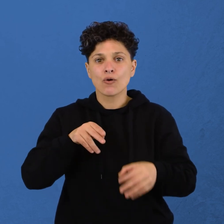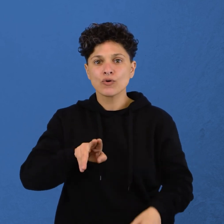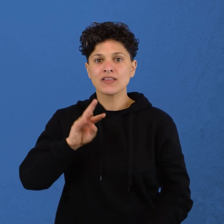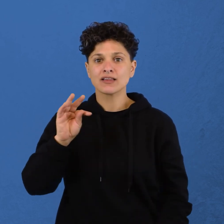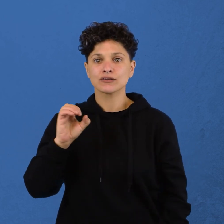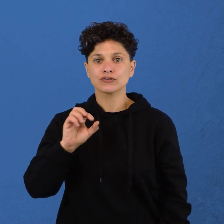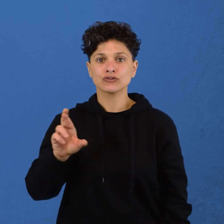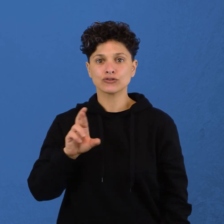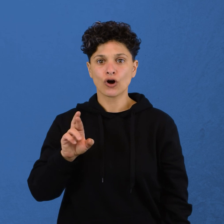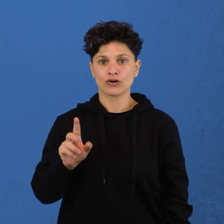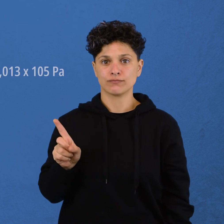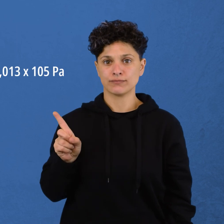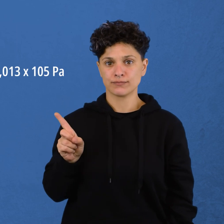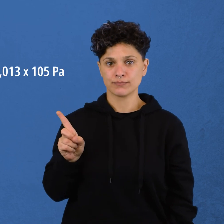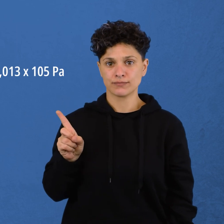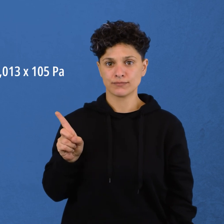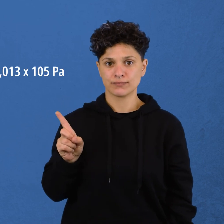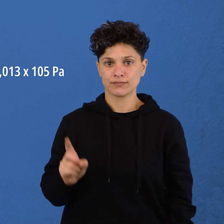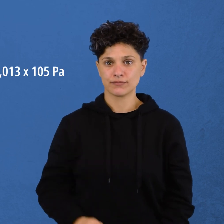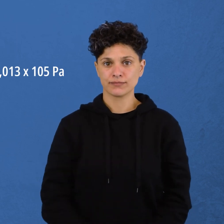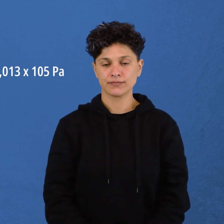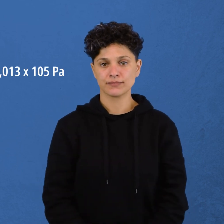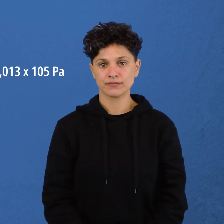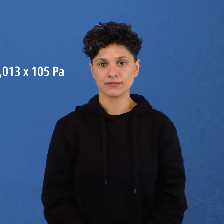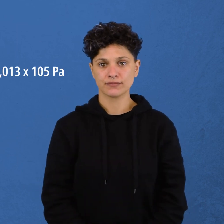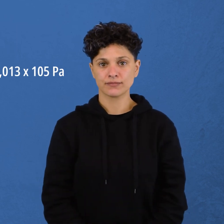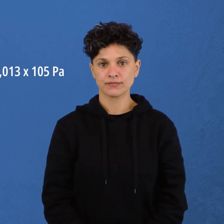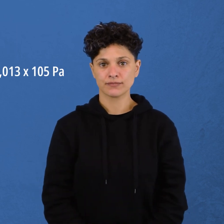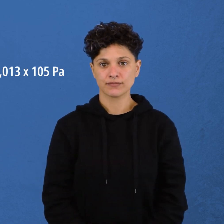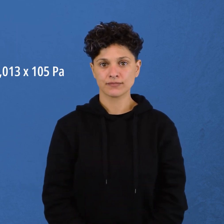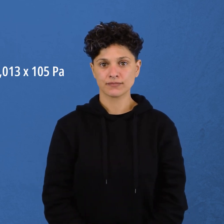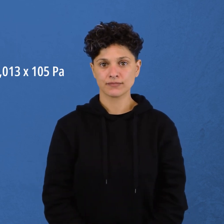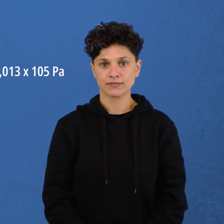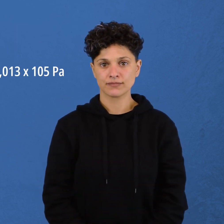mida en torr, equivalente a milímetros Hg.